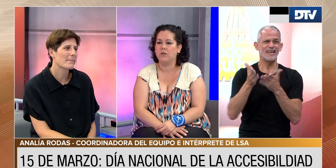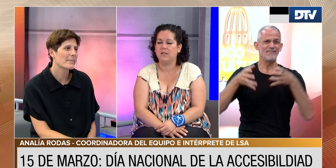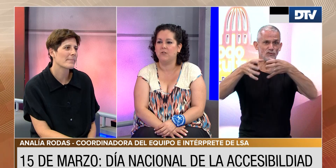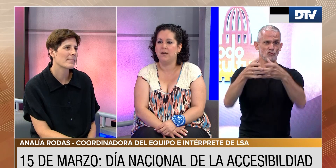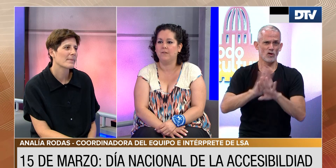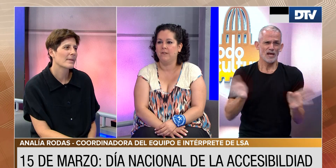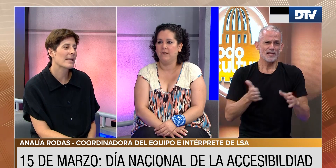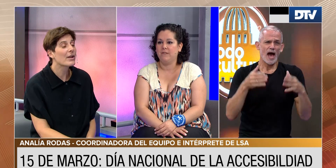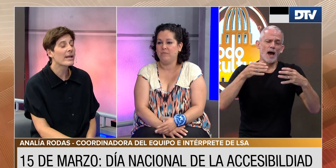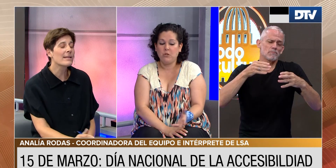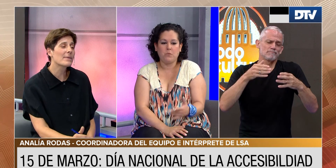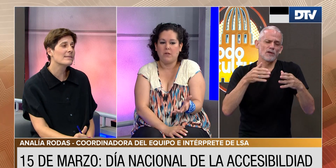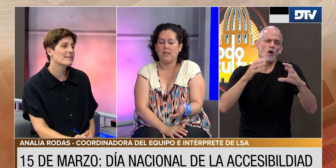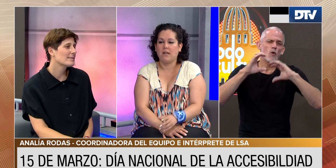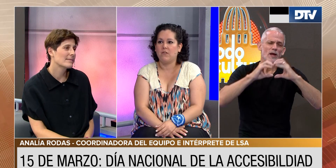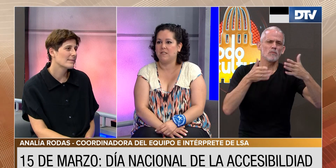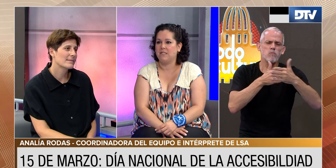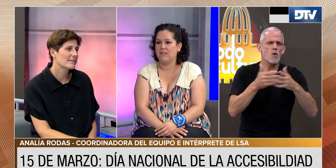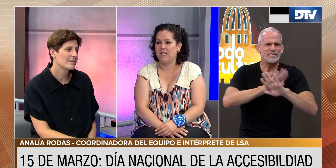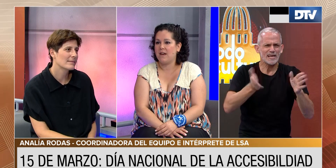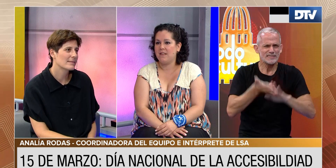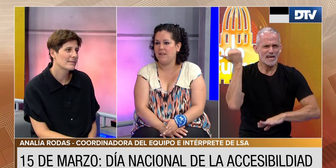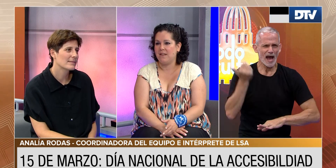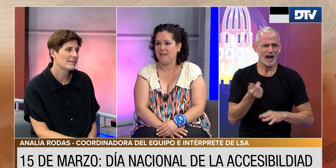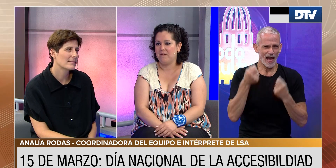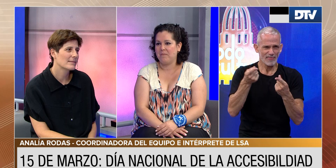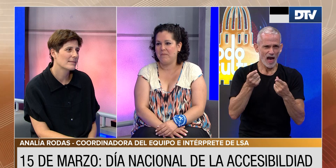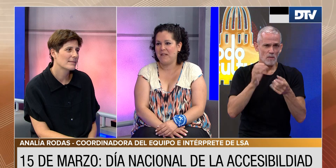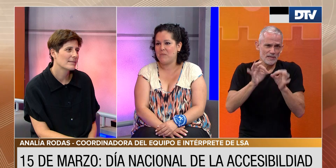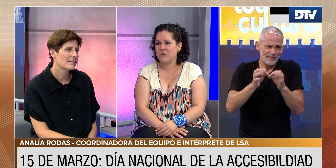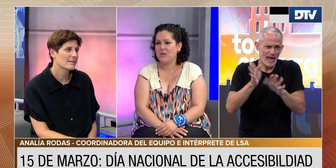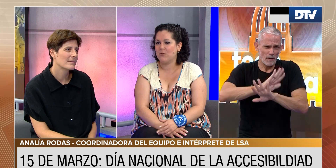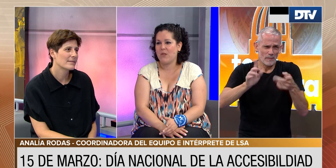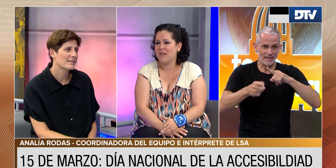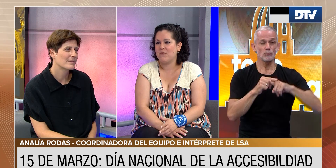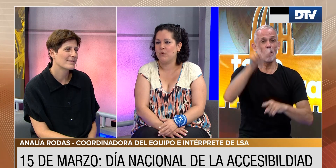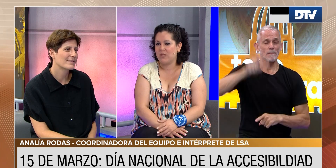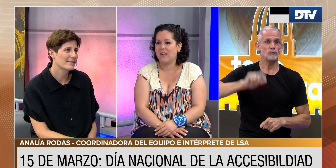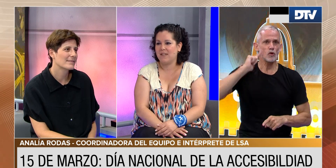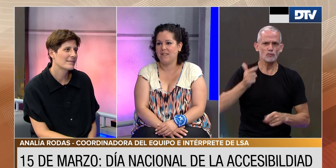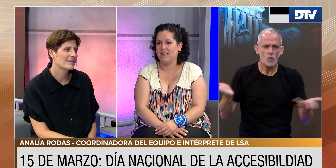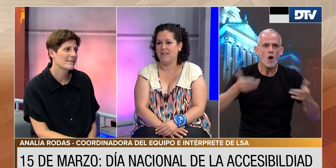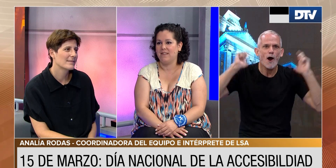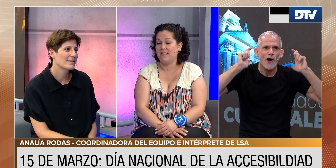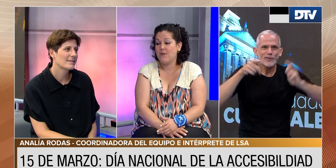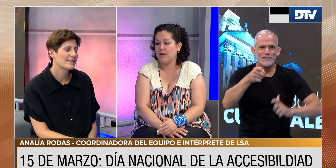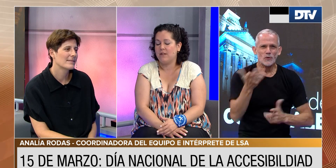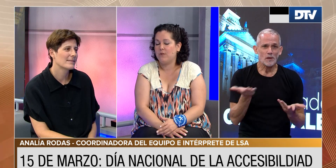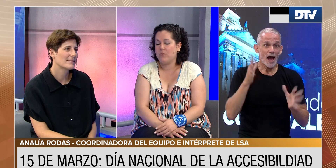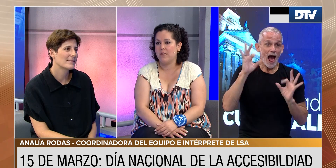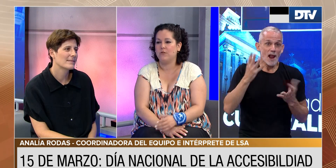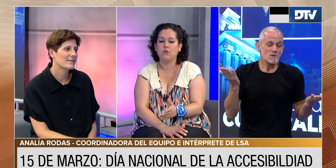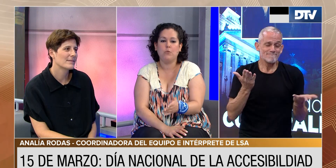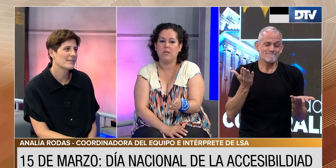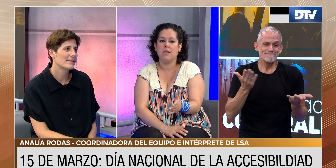barrera comunicacional. Claro, y ahí Vos también... podés darle accesibilidad y la persona sorda va a disfrutar de algo que